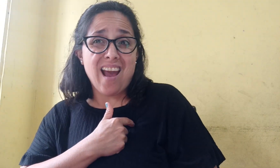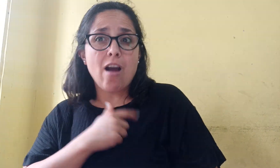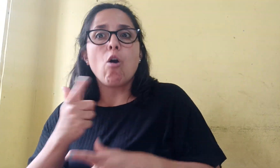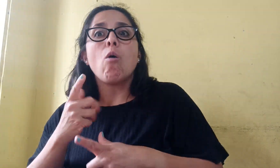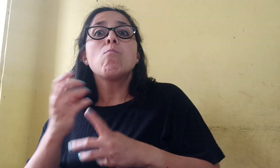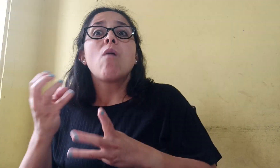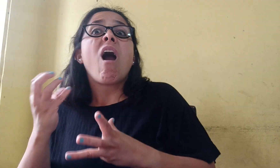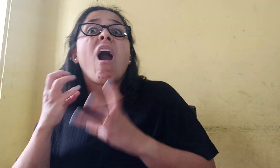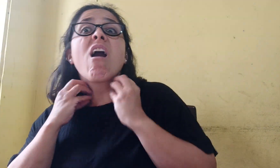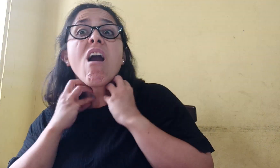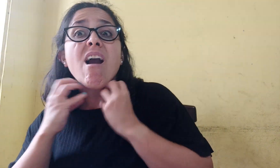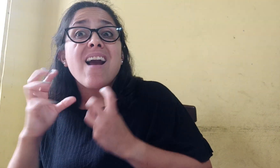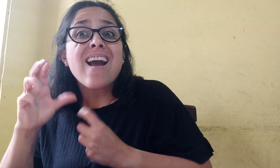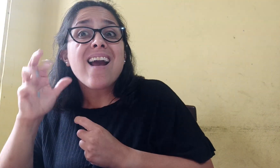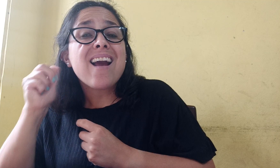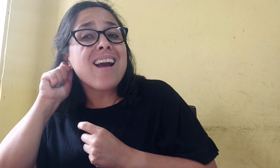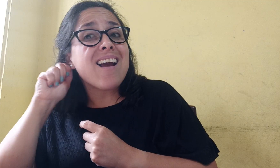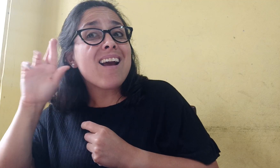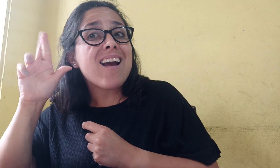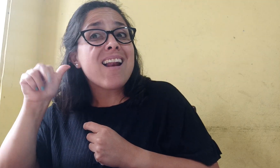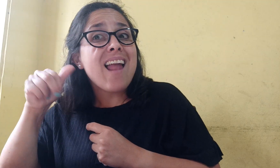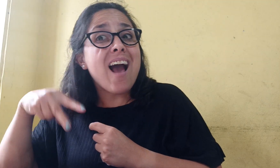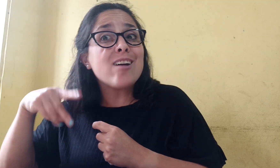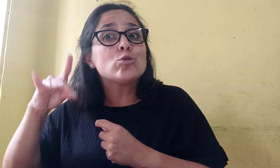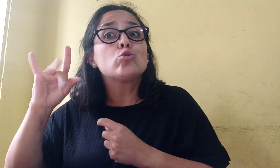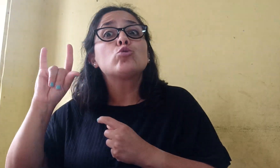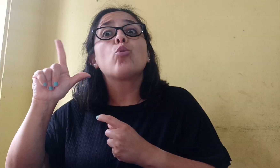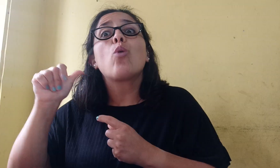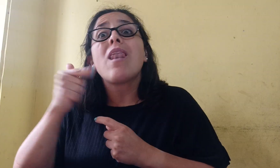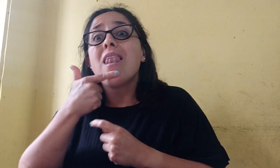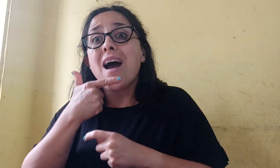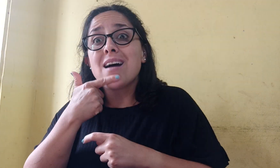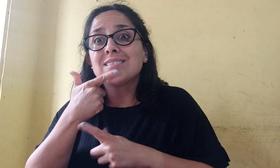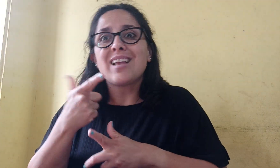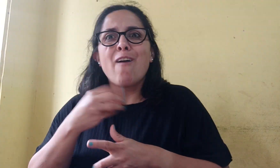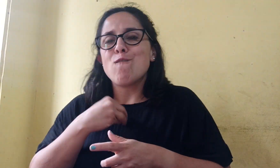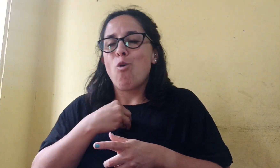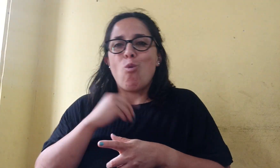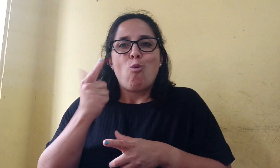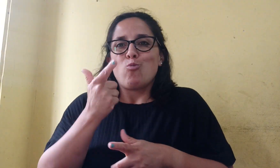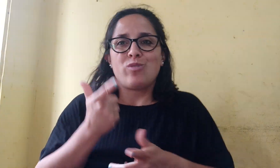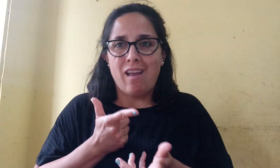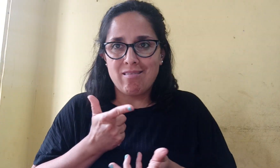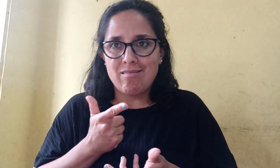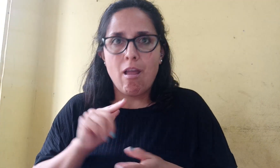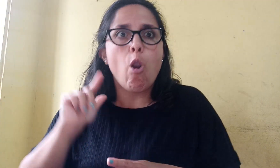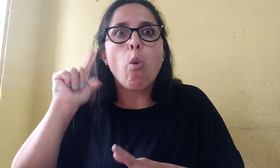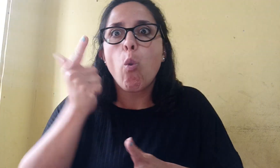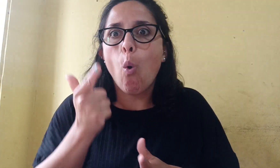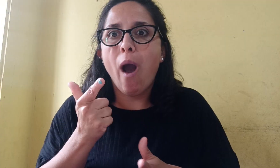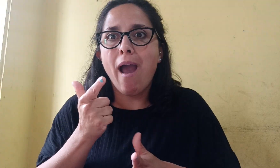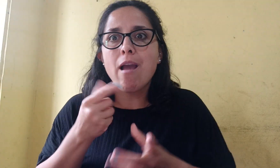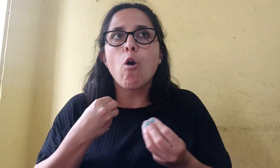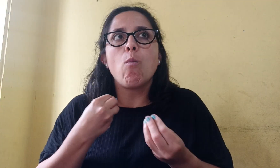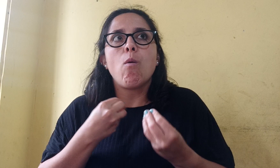glándulas, esos van a ser los efectores que son involuntarios, o sea, no tenemos nosotros voluntad sobre nuestra frecuencia cardíaca